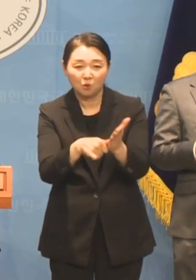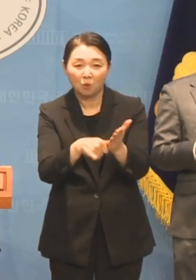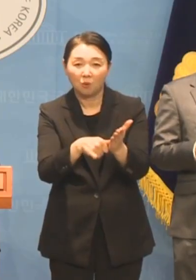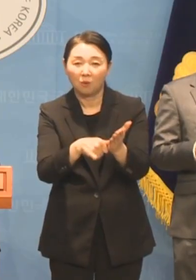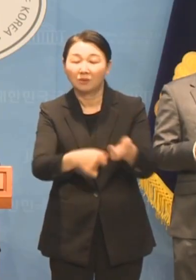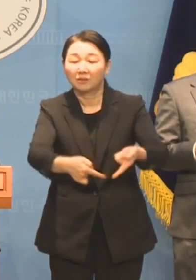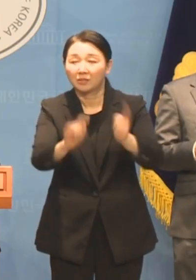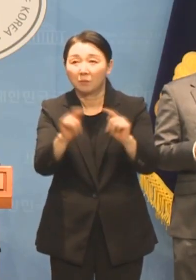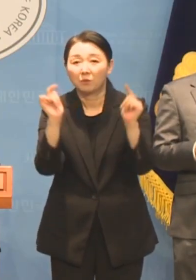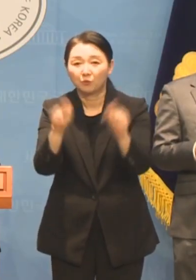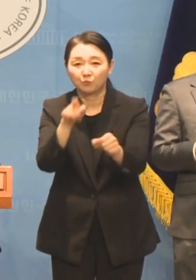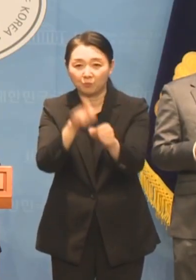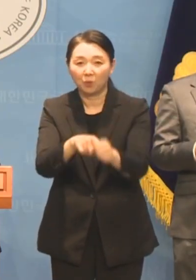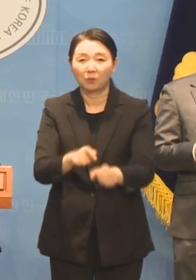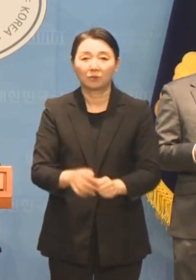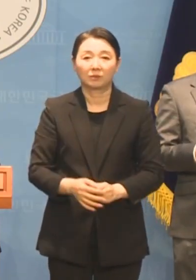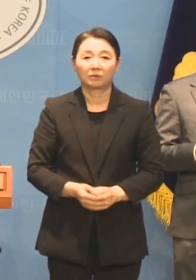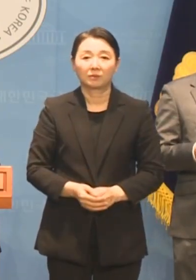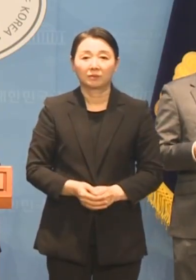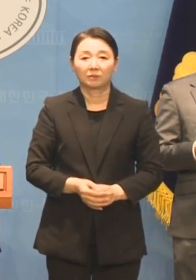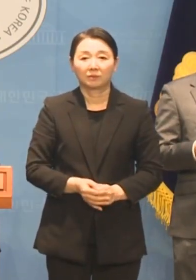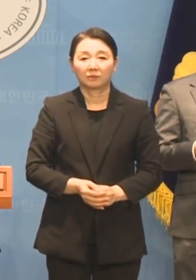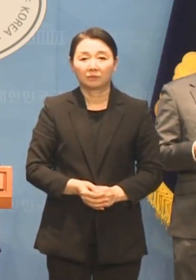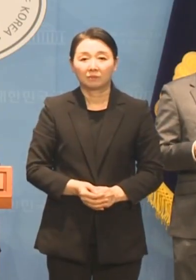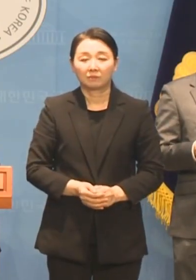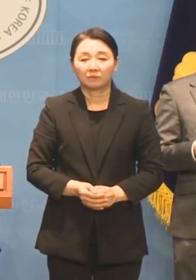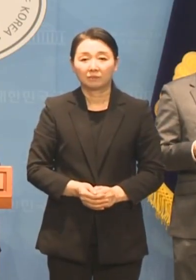줄이는 것이 주요 목적이라고 명시되어 있습니다.